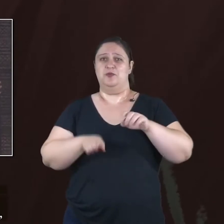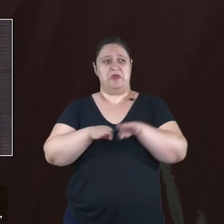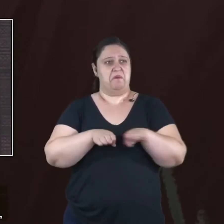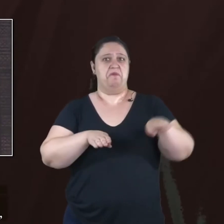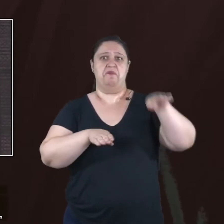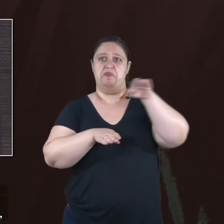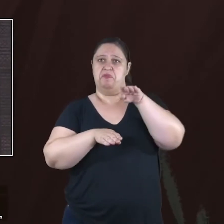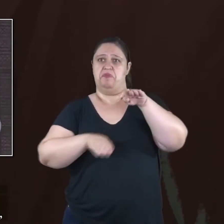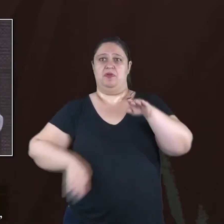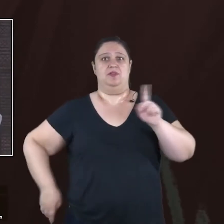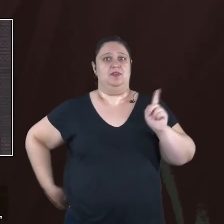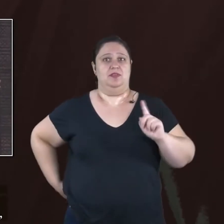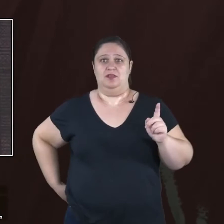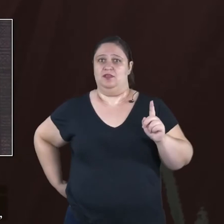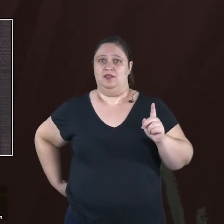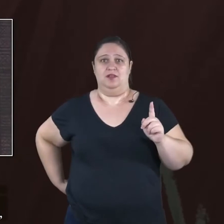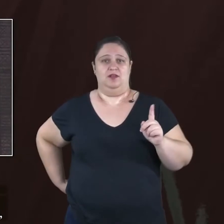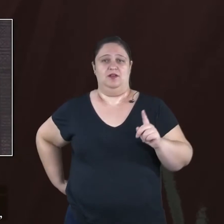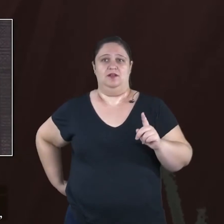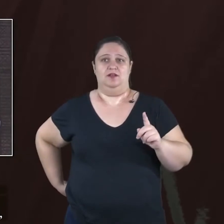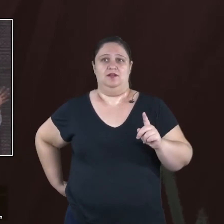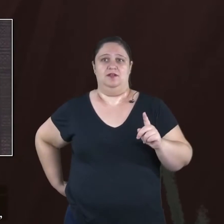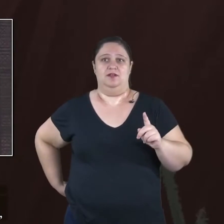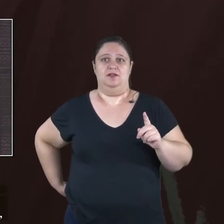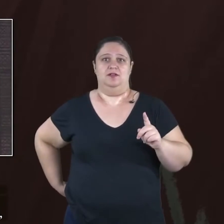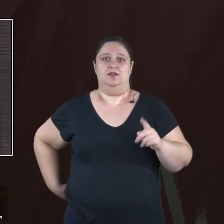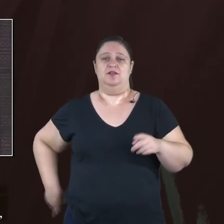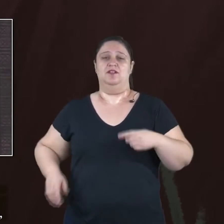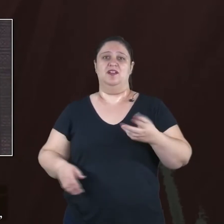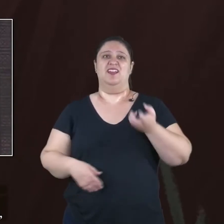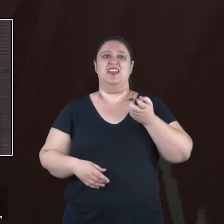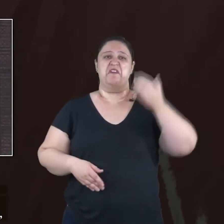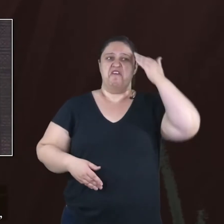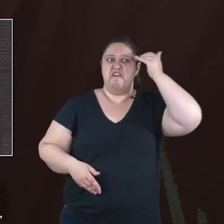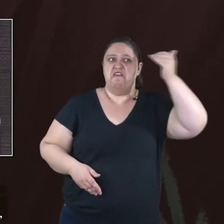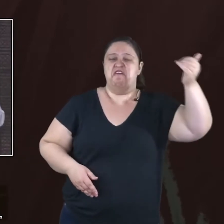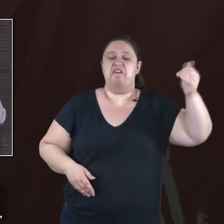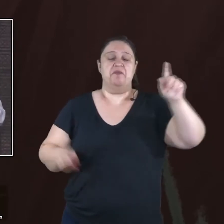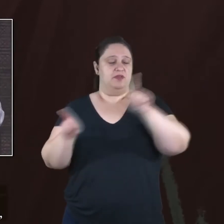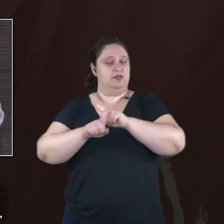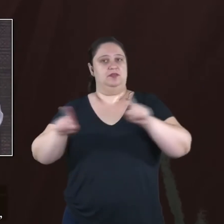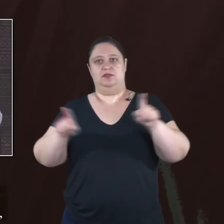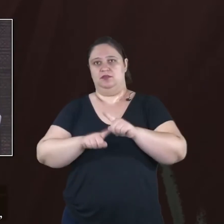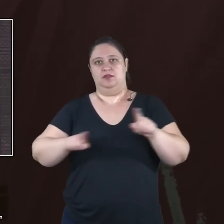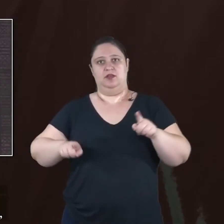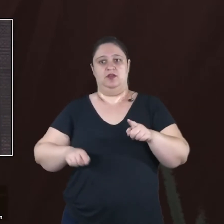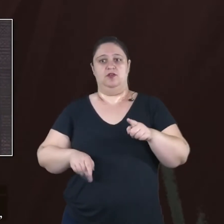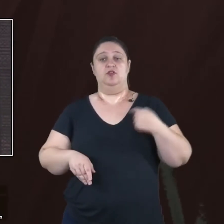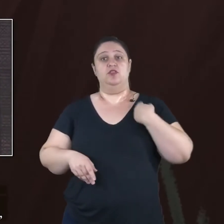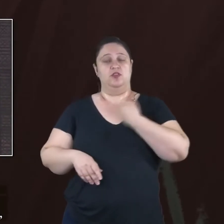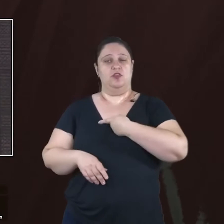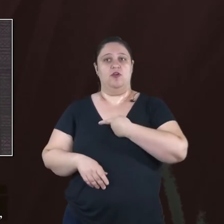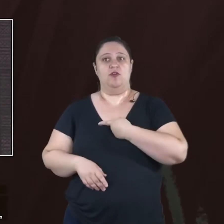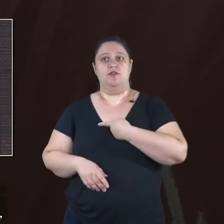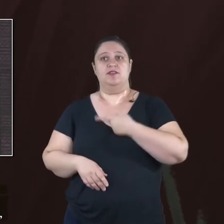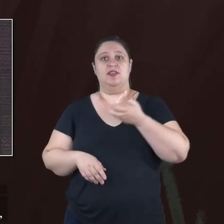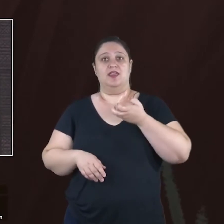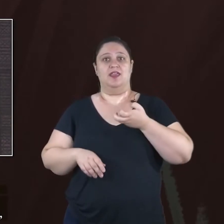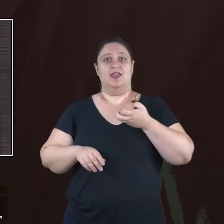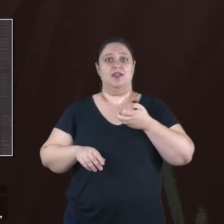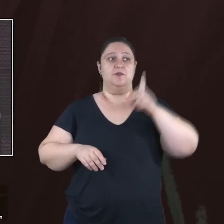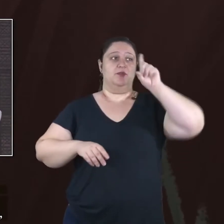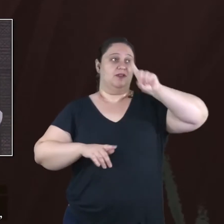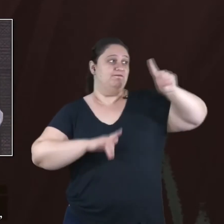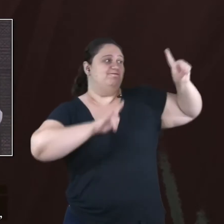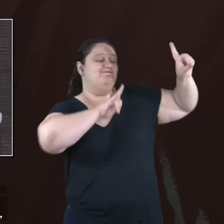para a gente ganhar mais fama, sermos aplaudidos, elogiados, louvados, não. Nós fazemos tudo isso, irmãos, é por amor ao Senhor,